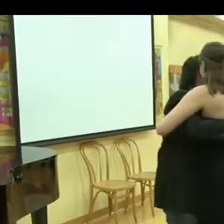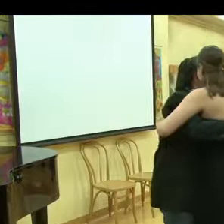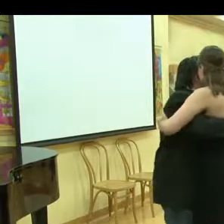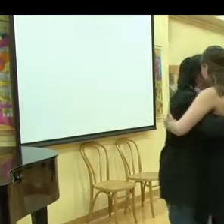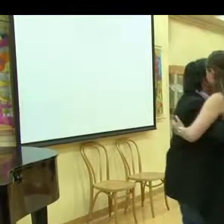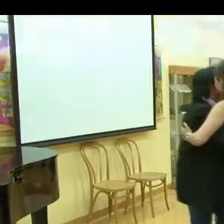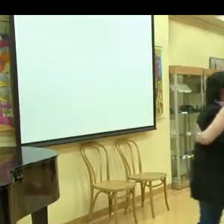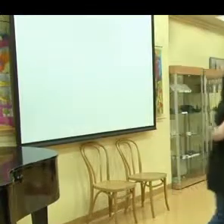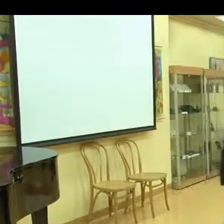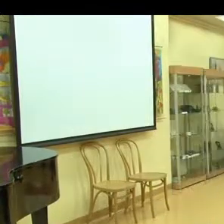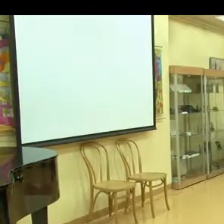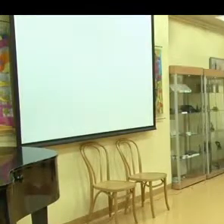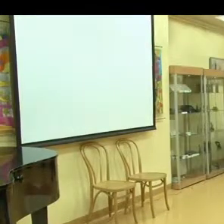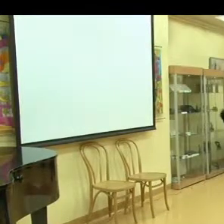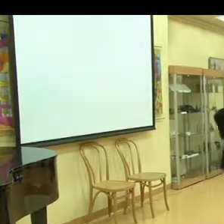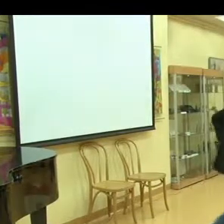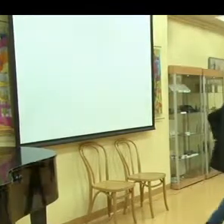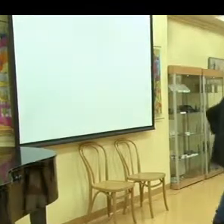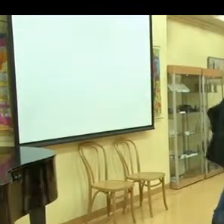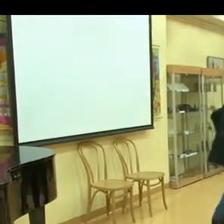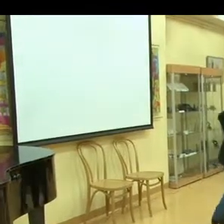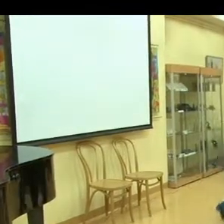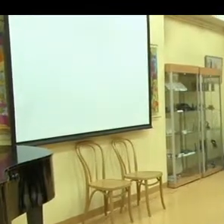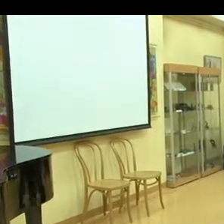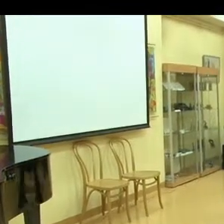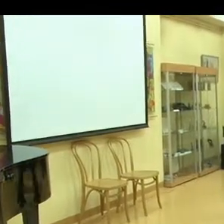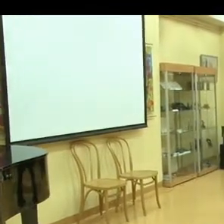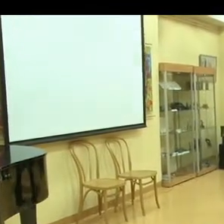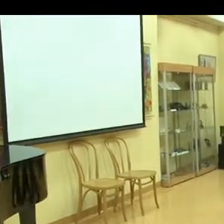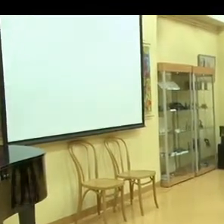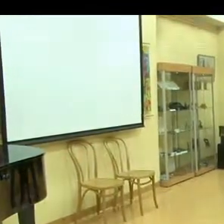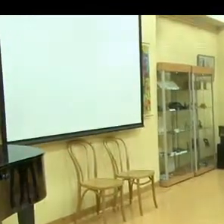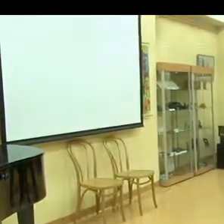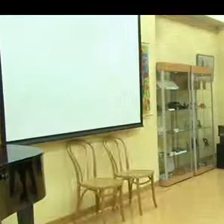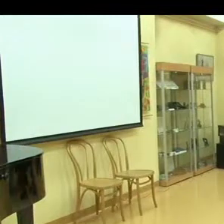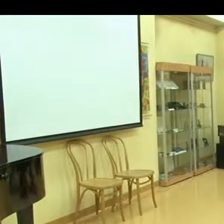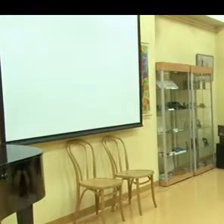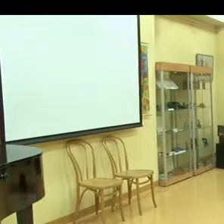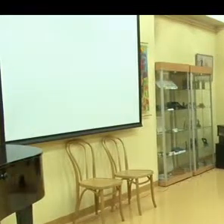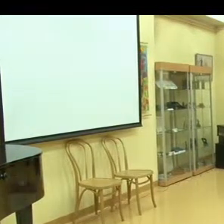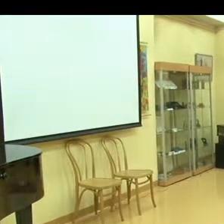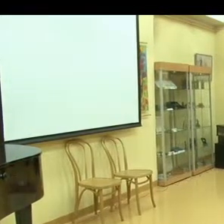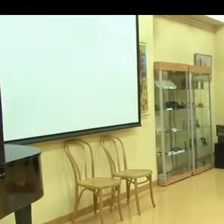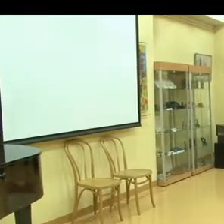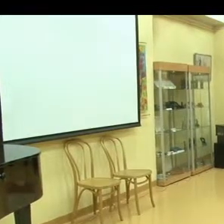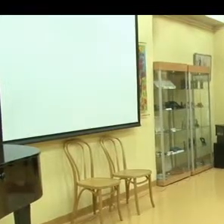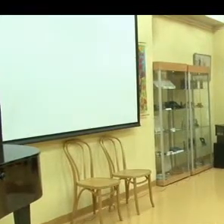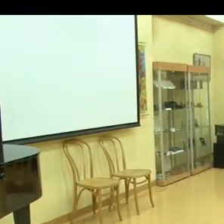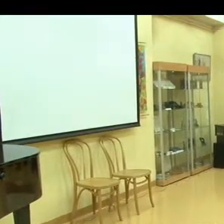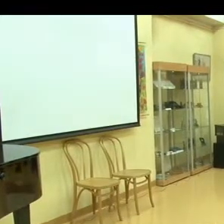I stykki trzymają się, mają lekkie ręce ujęte łokcie, trzymają się dłoni, przypomina to trochę literę